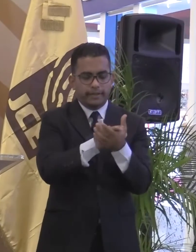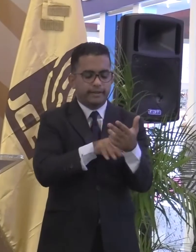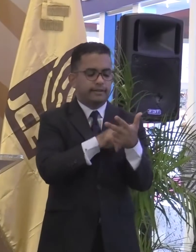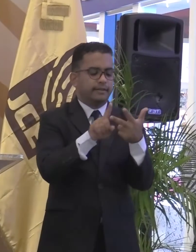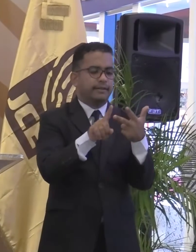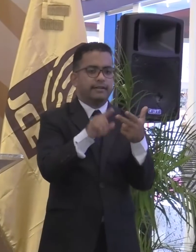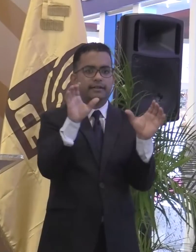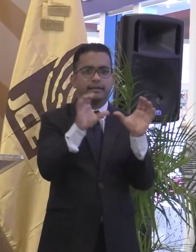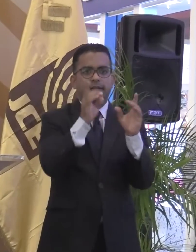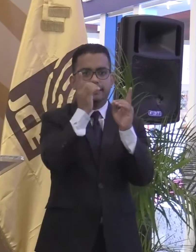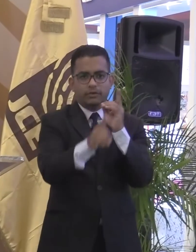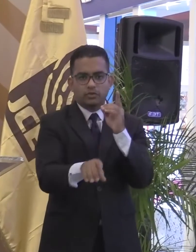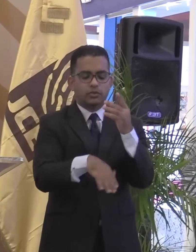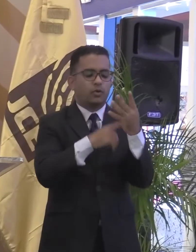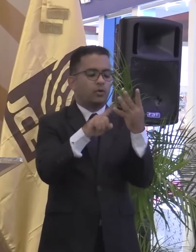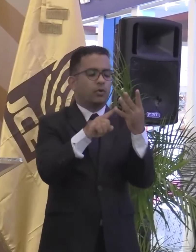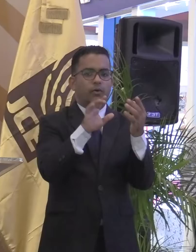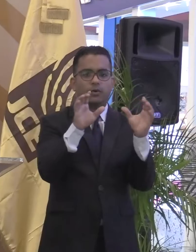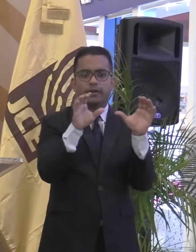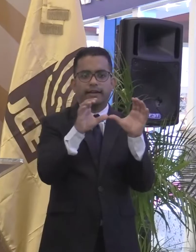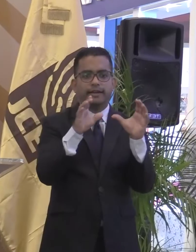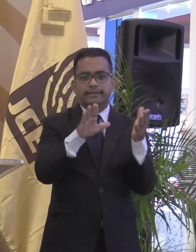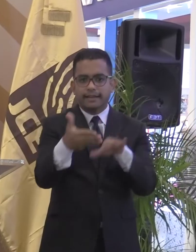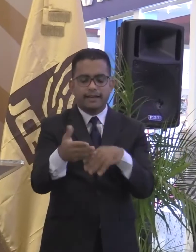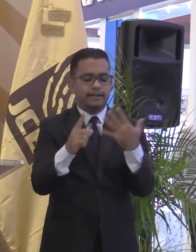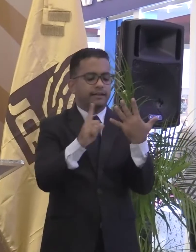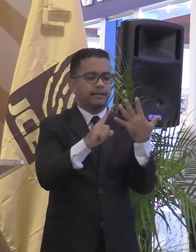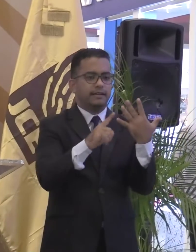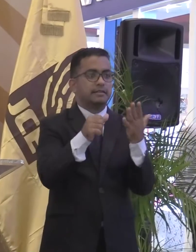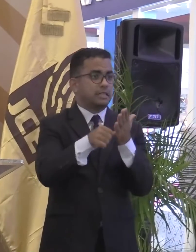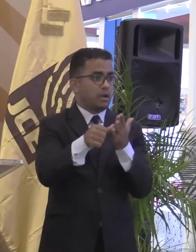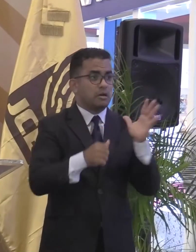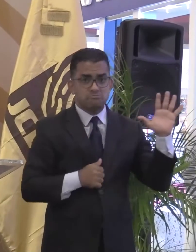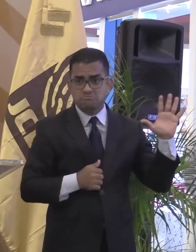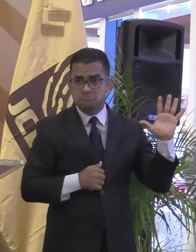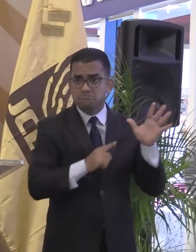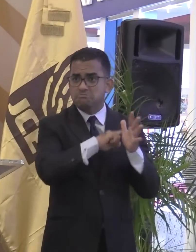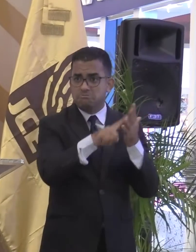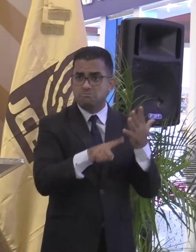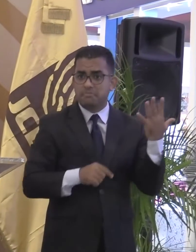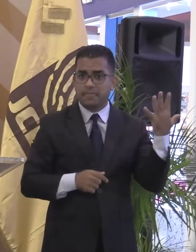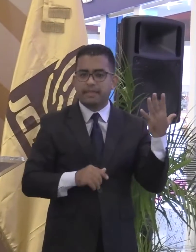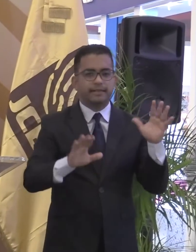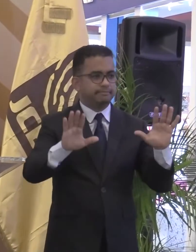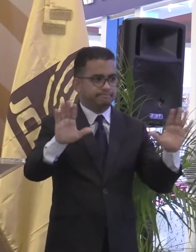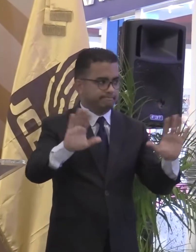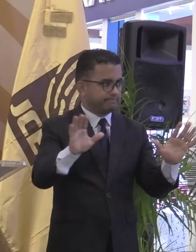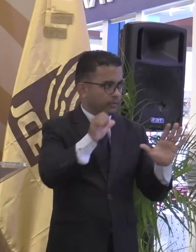subasta de divorcio o el acta de defunción o su cédula de identidad y electoral pero no se preocupe